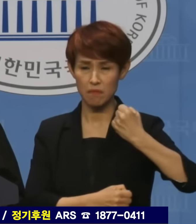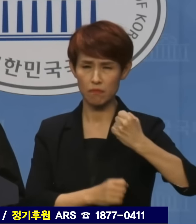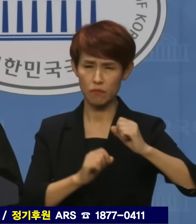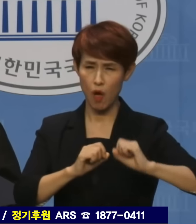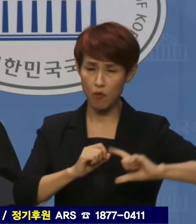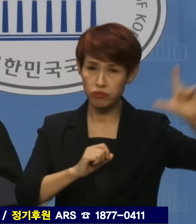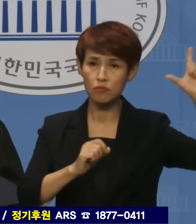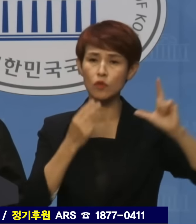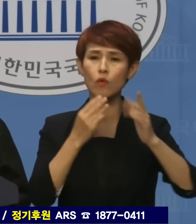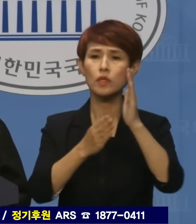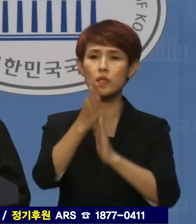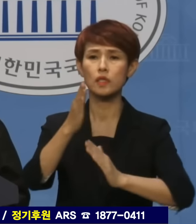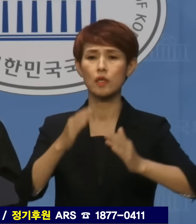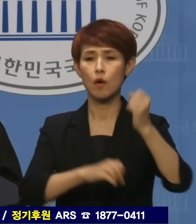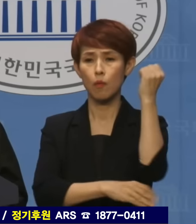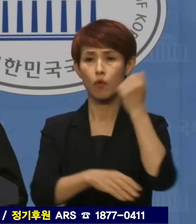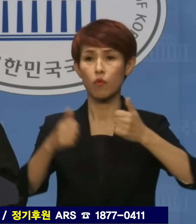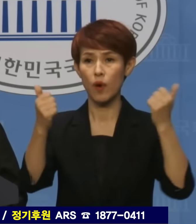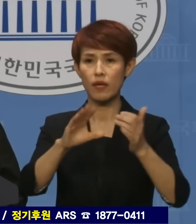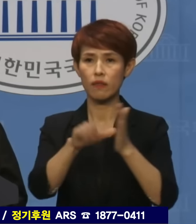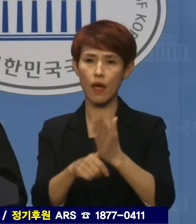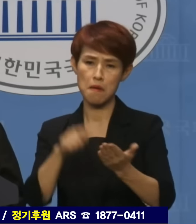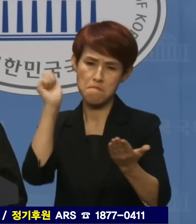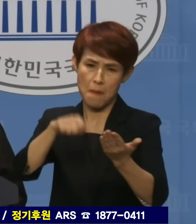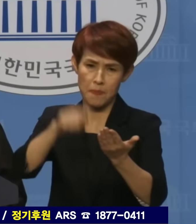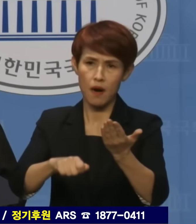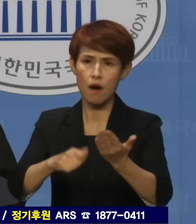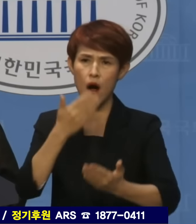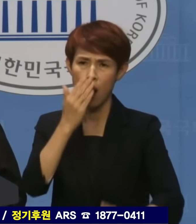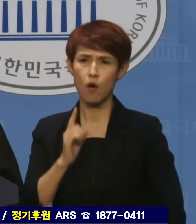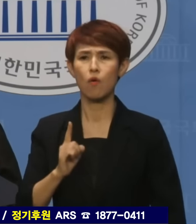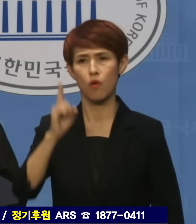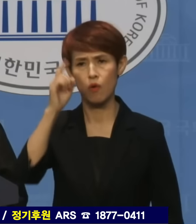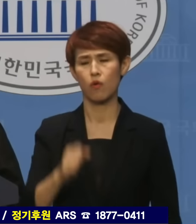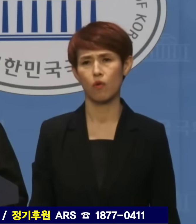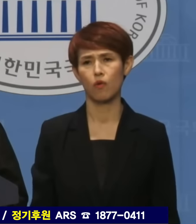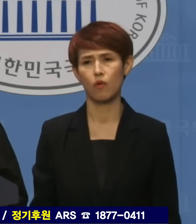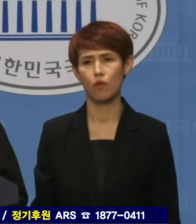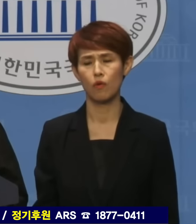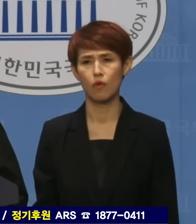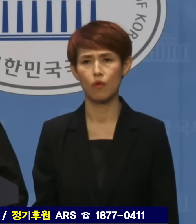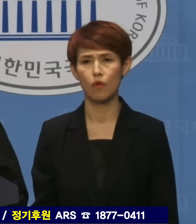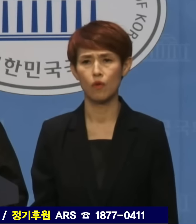서울시의회 본회의에서도 일사천리로 통과될 가능성이 있습니다.